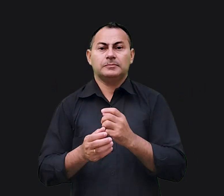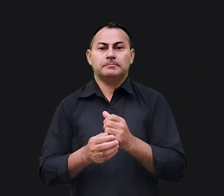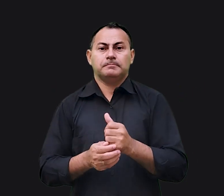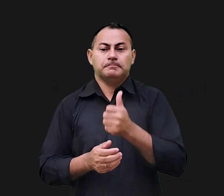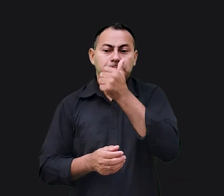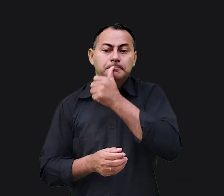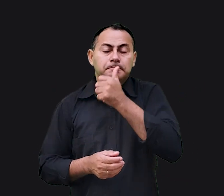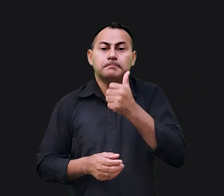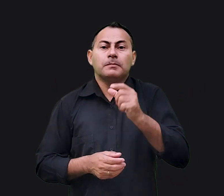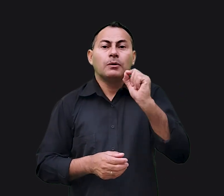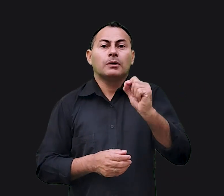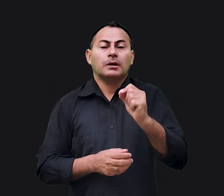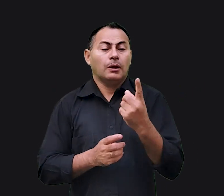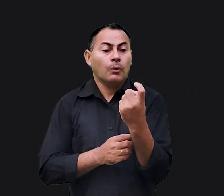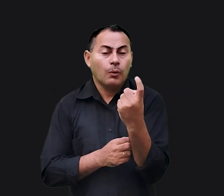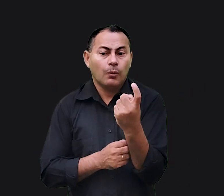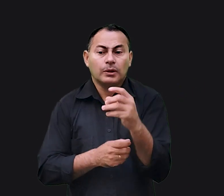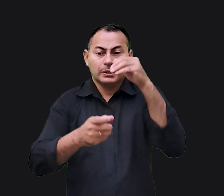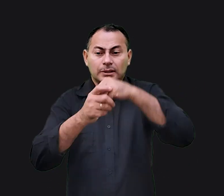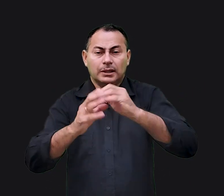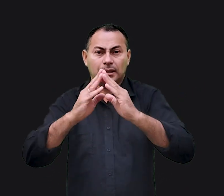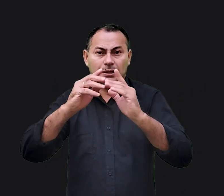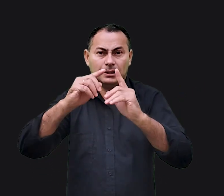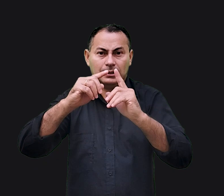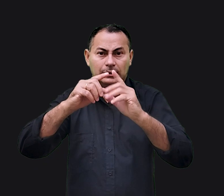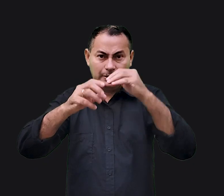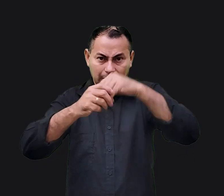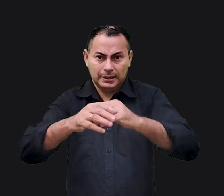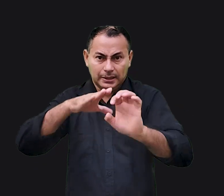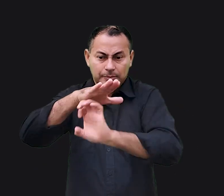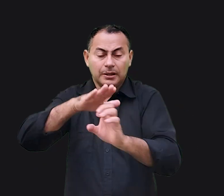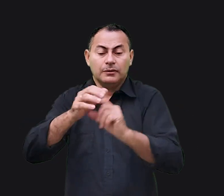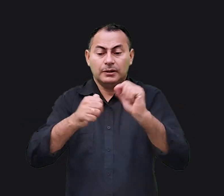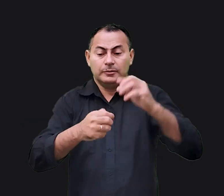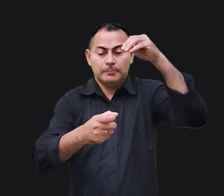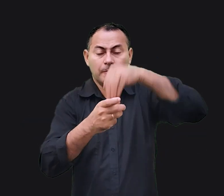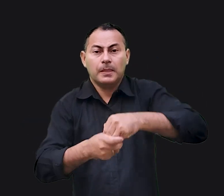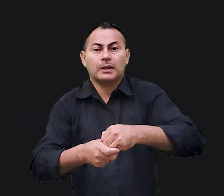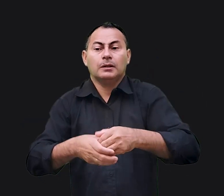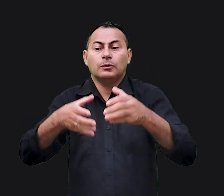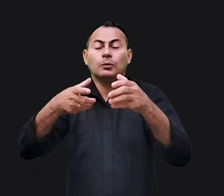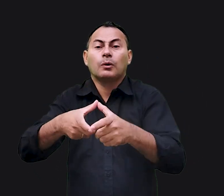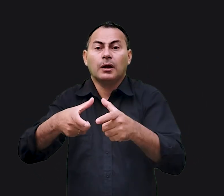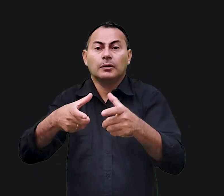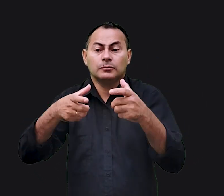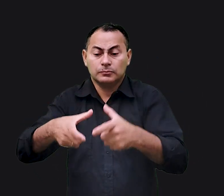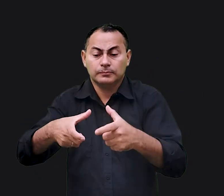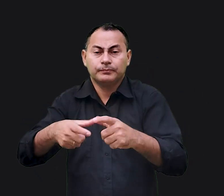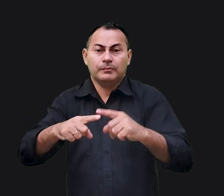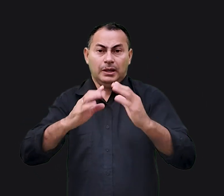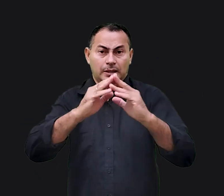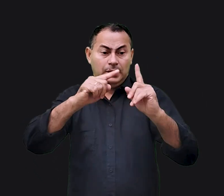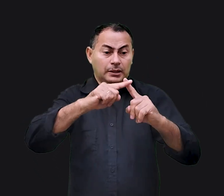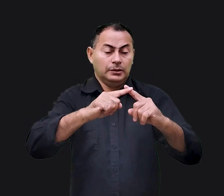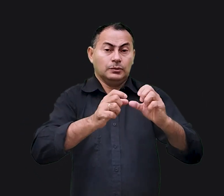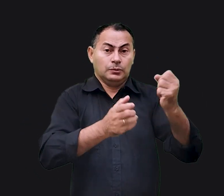sacrificar aquilo que é único nelas para poderem fazer parte daquela unidade. Mas a igreja do Novo